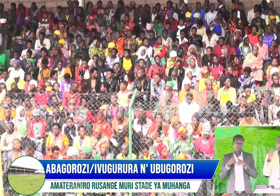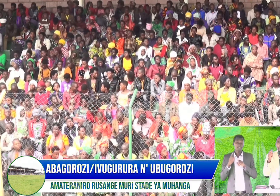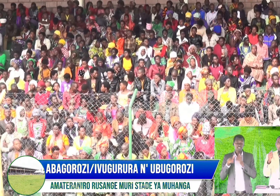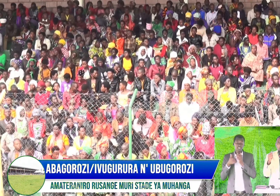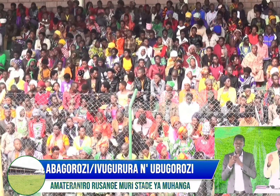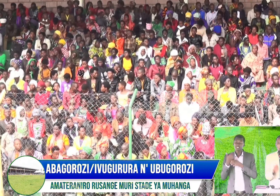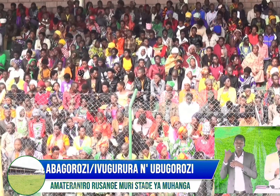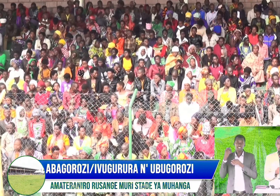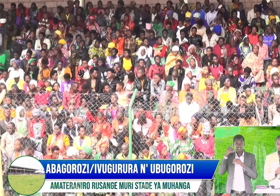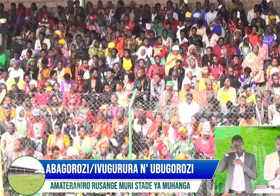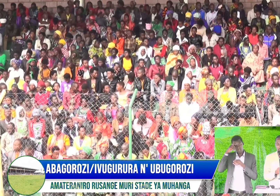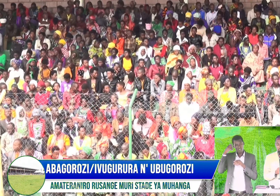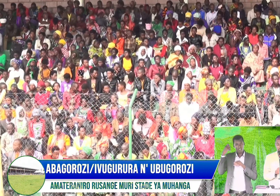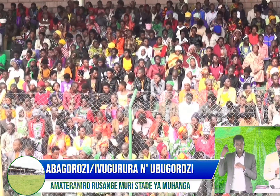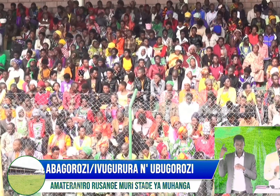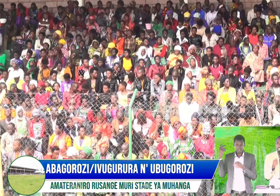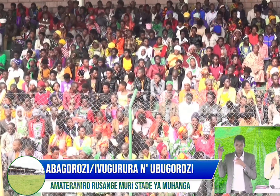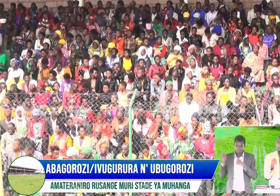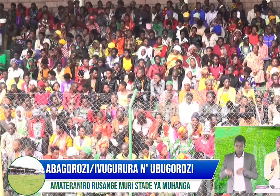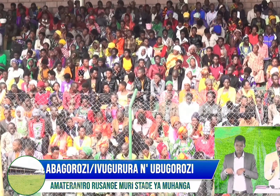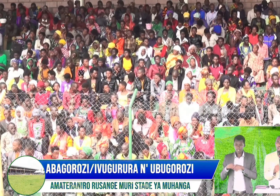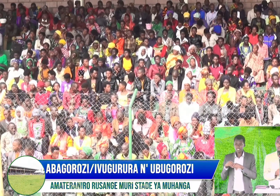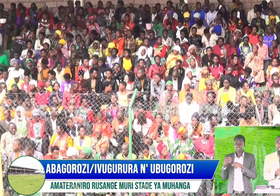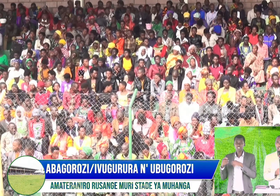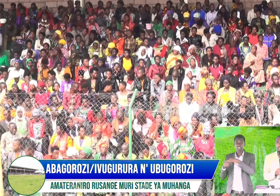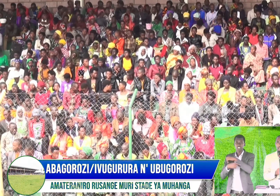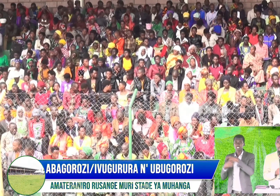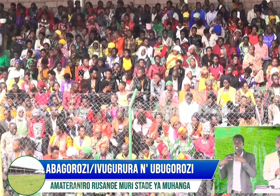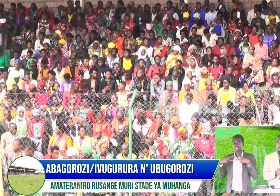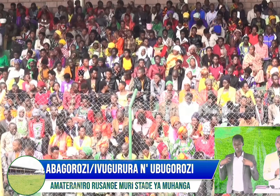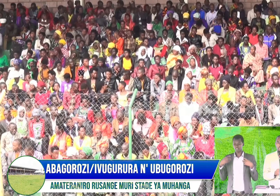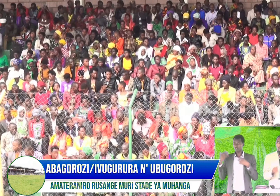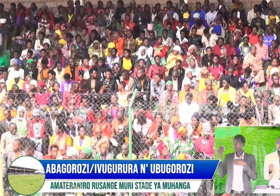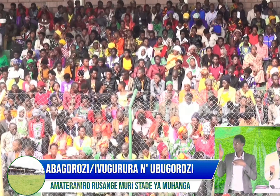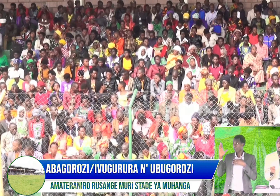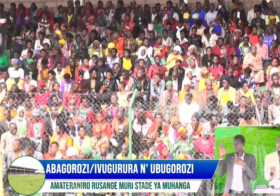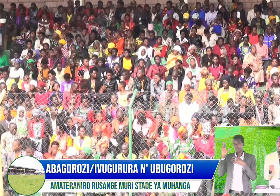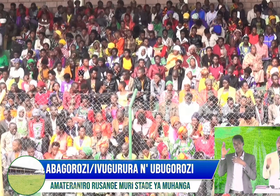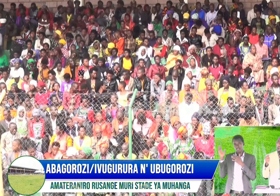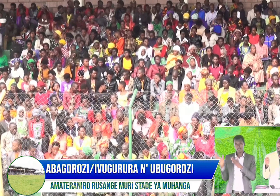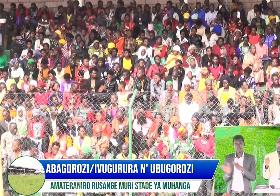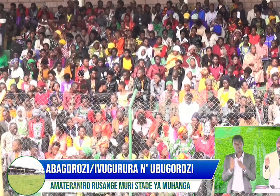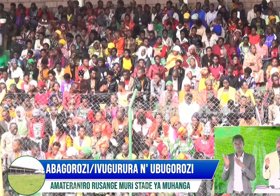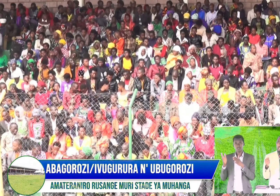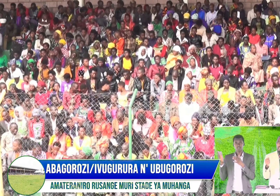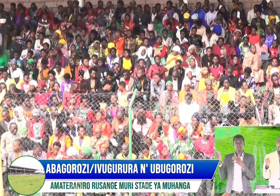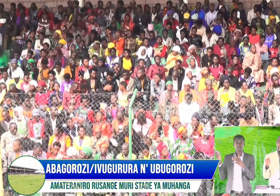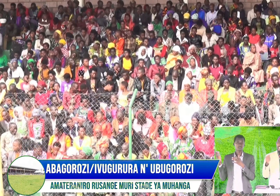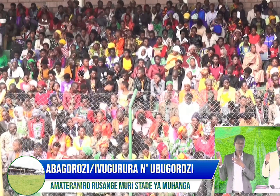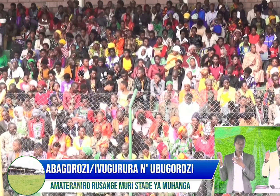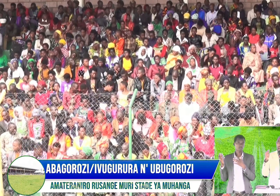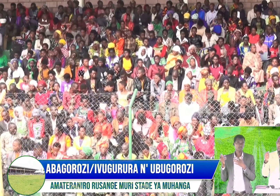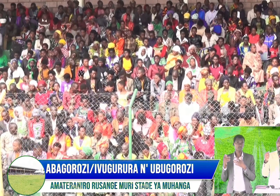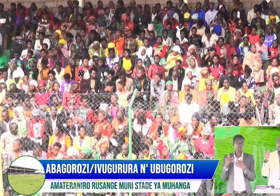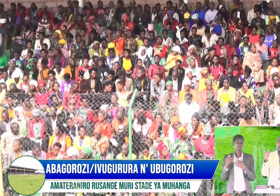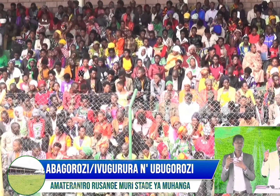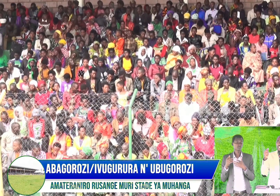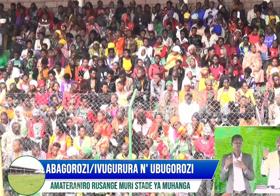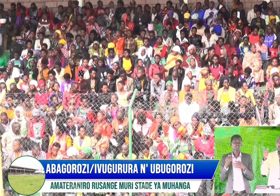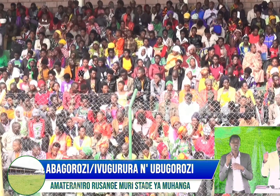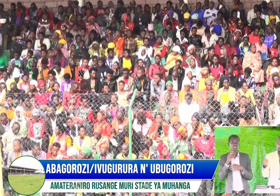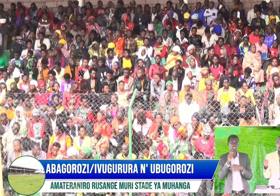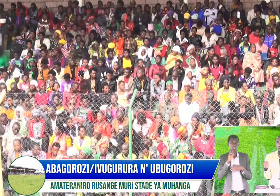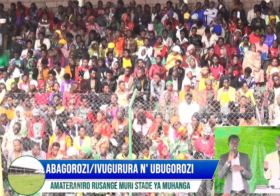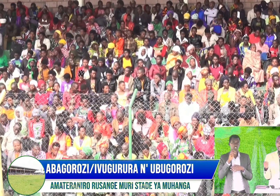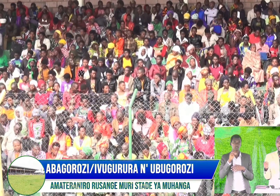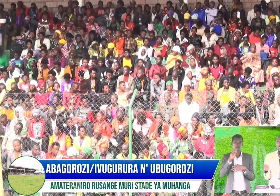n'ikigeragezo Imana iba yaduteguriye. Iri jambo riraremereye kuko iyo bakwimye hari igihe baba bari